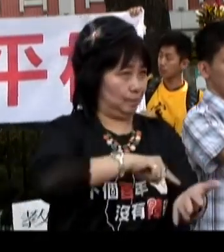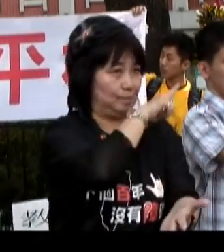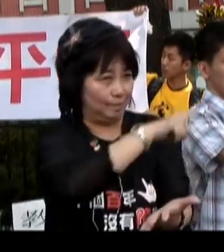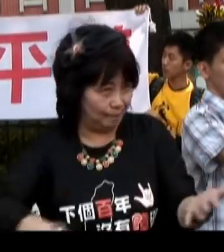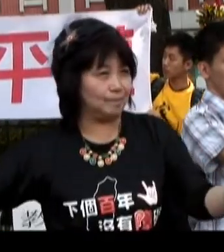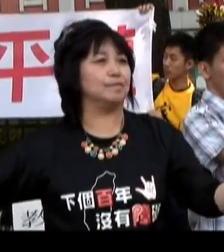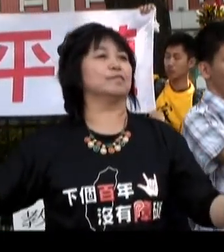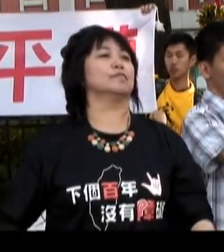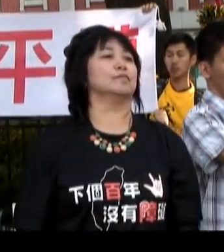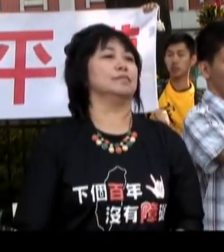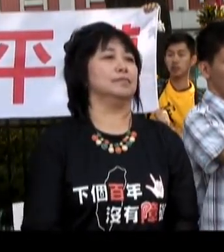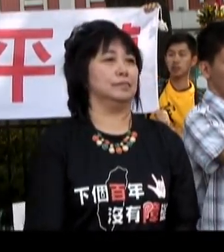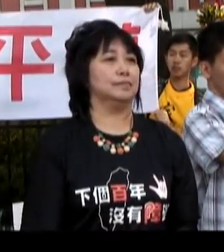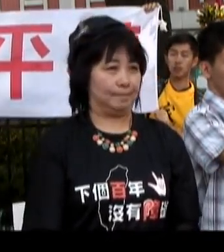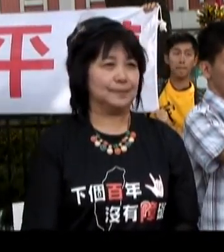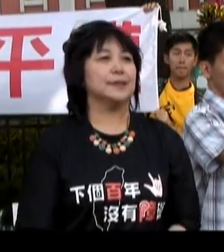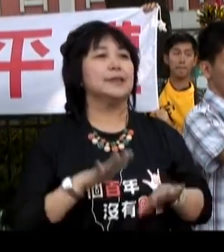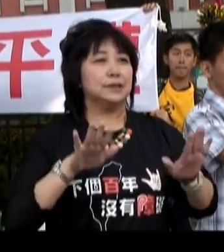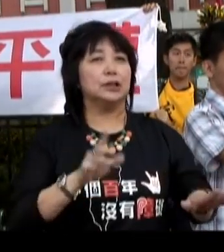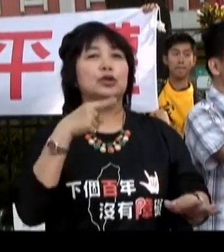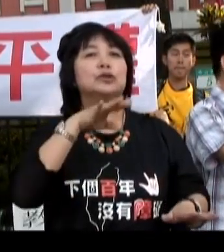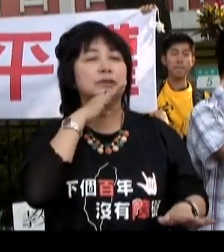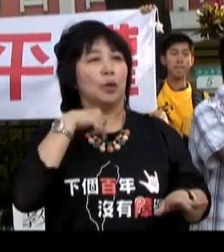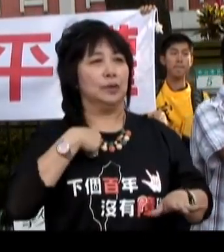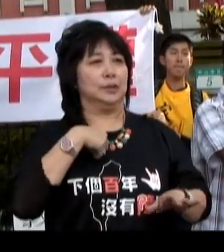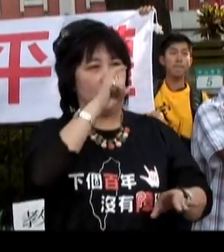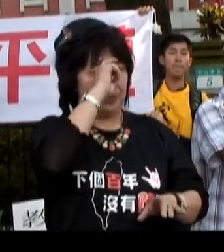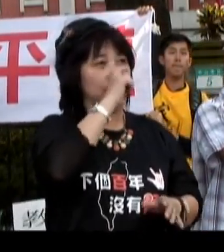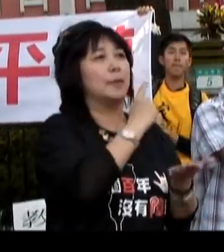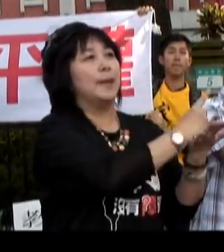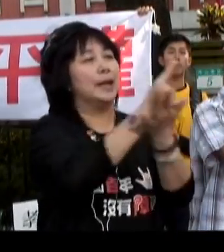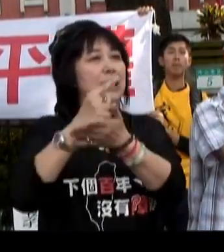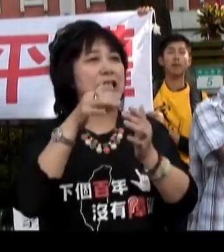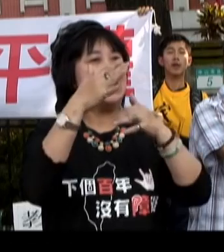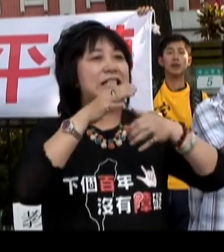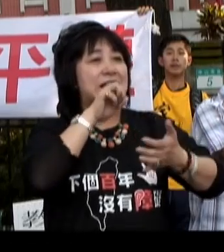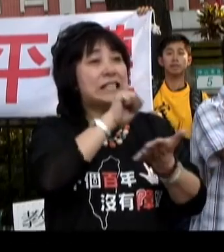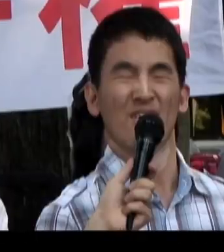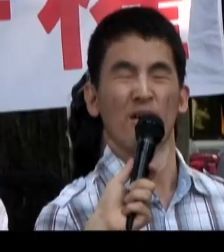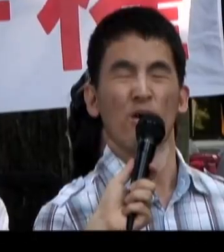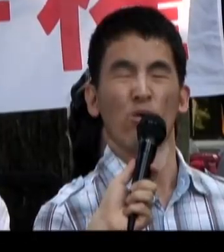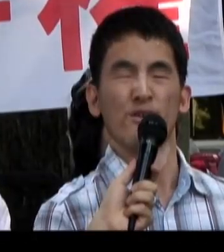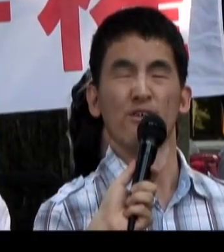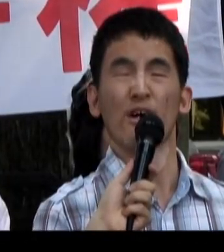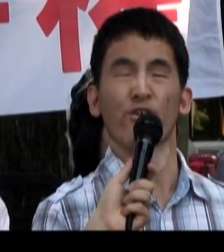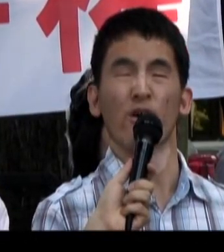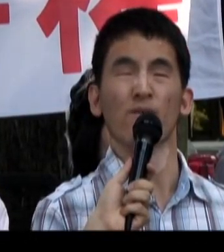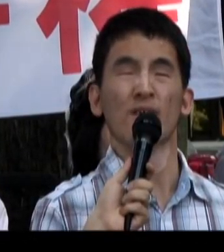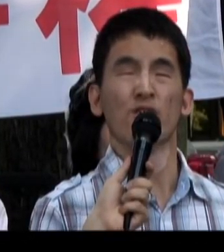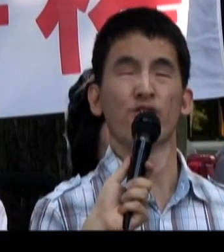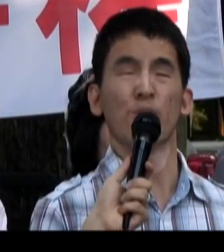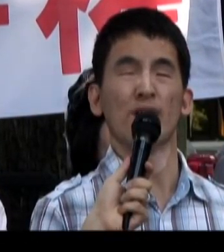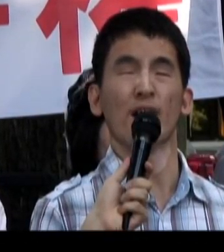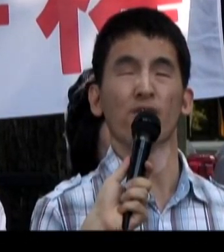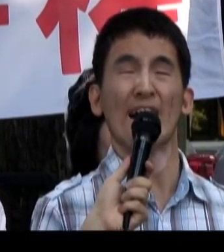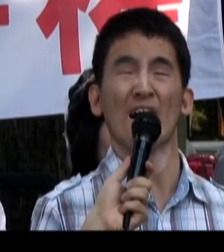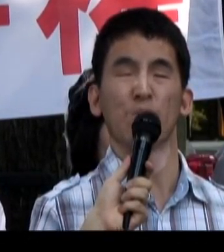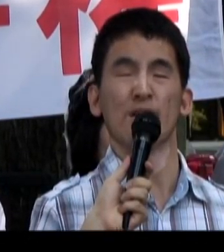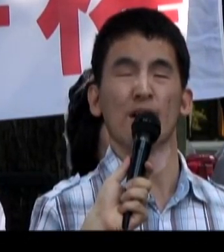们什么事都可以自己整，只要给我们视觉上的协助。 我希望从市北教大毕业